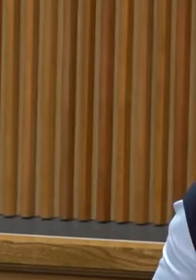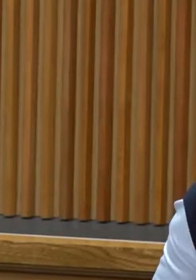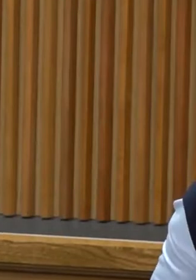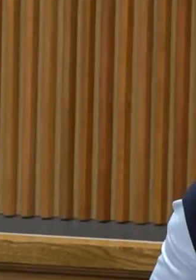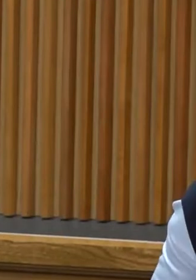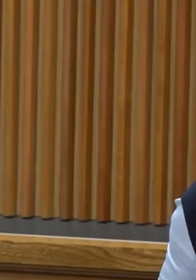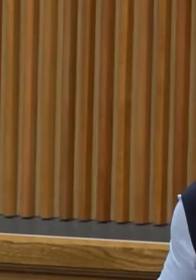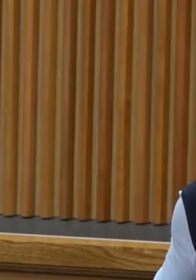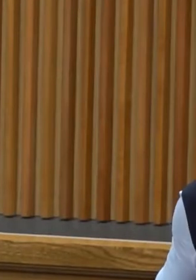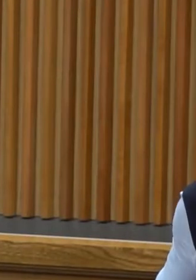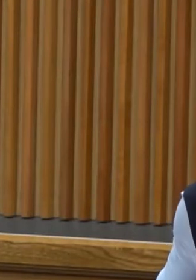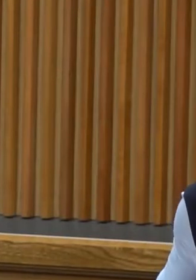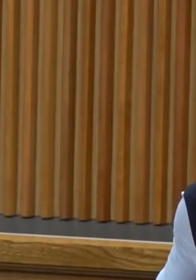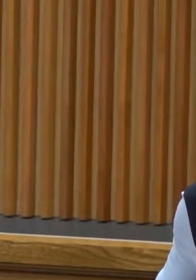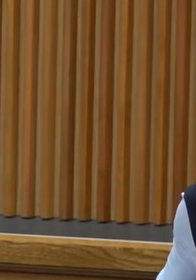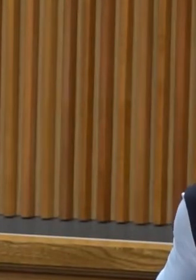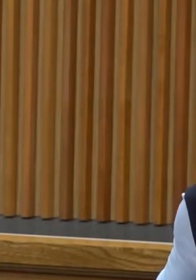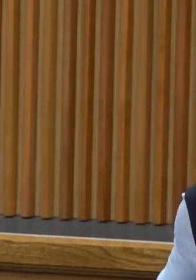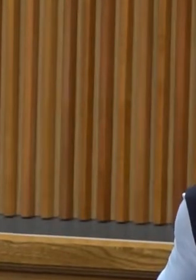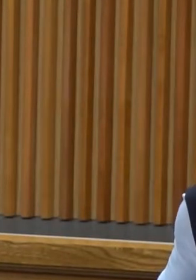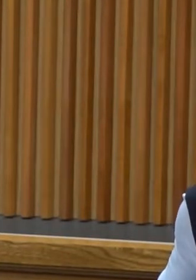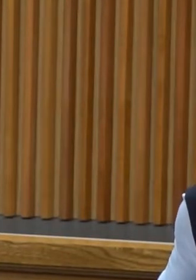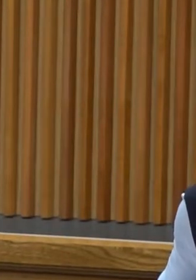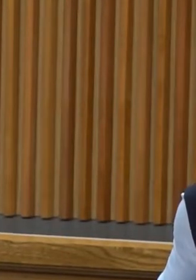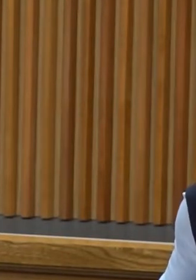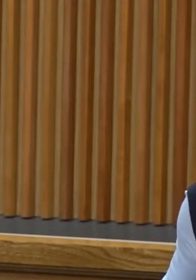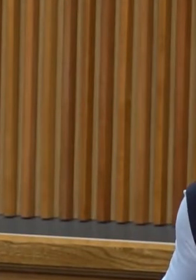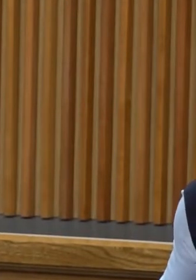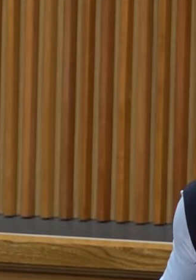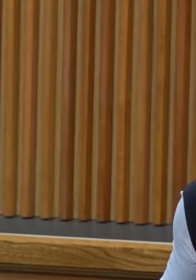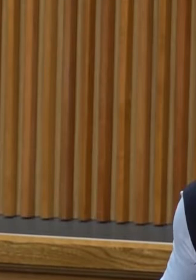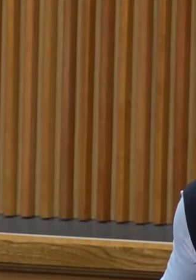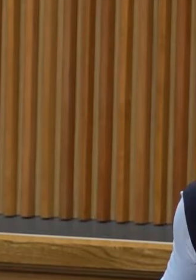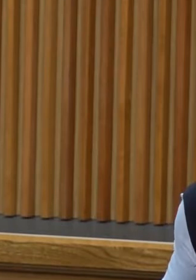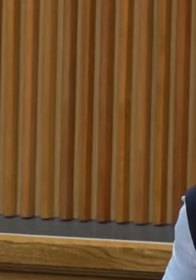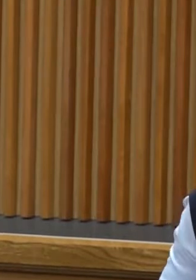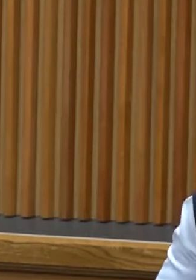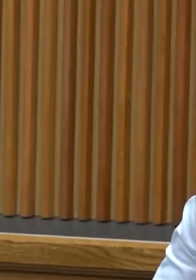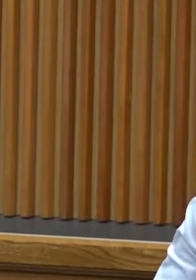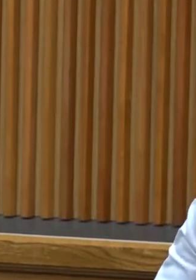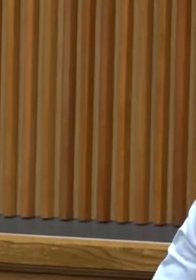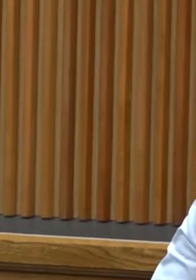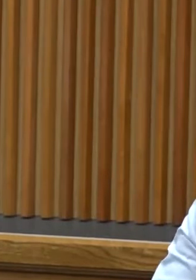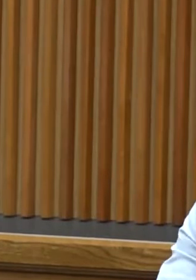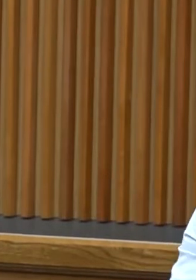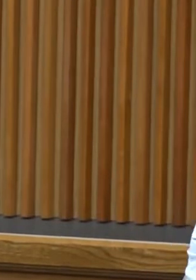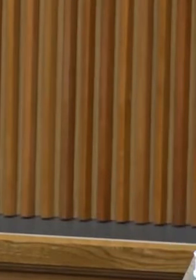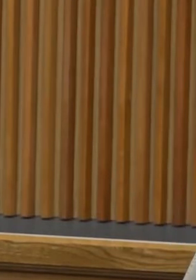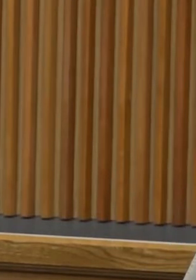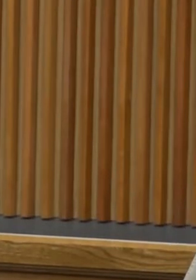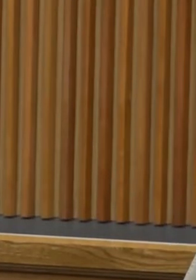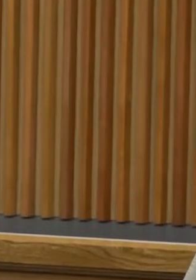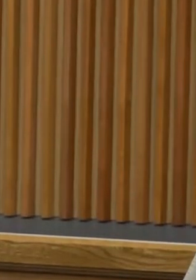in ta situacija, ki jo zdaj imamo z epidemijo, je pravzaprav za tak čas daleč največji